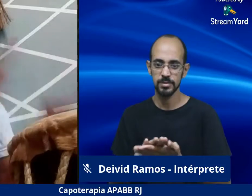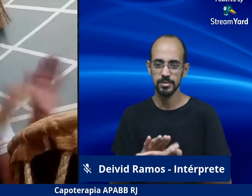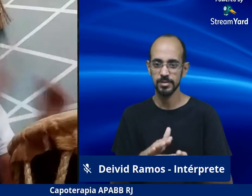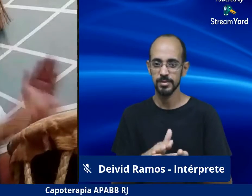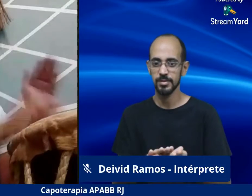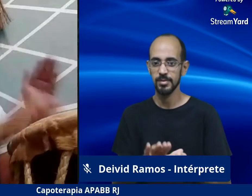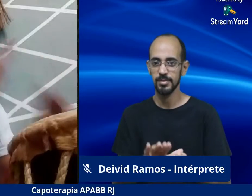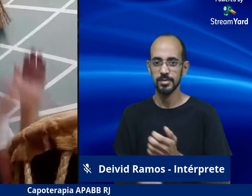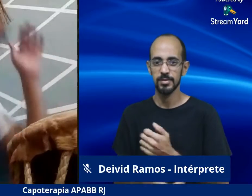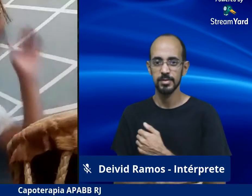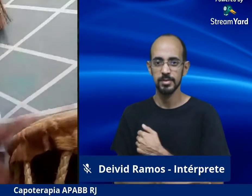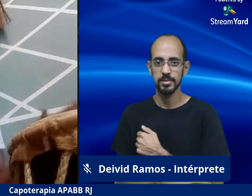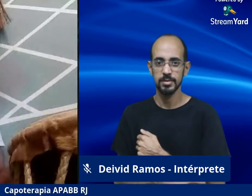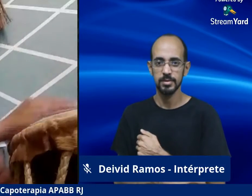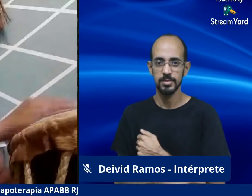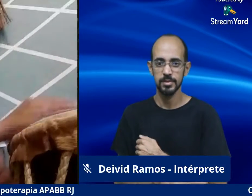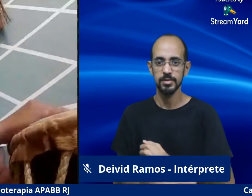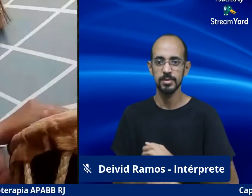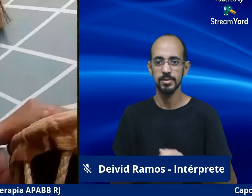caúda.